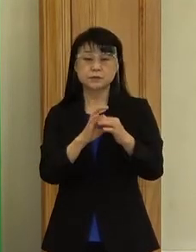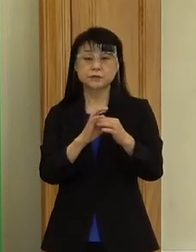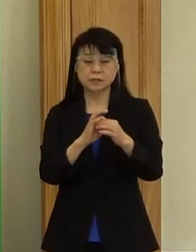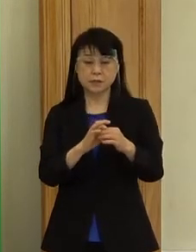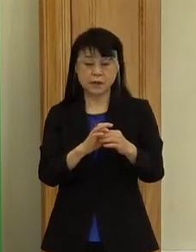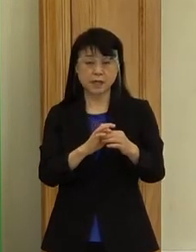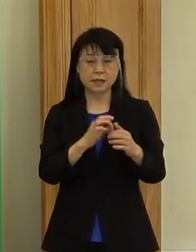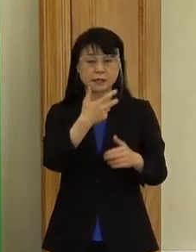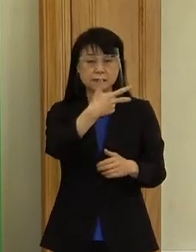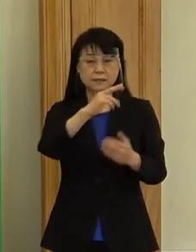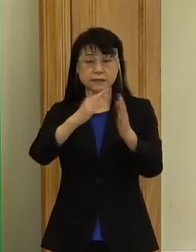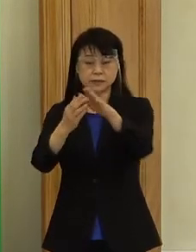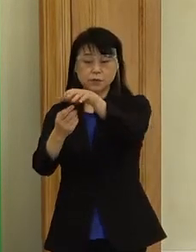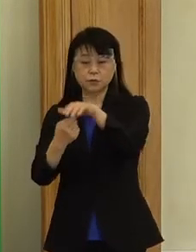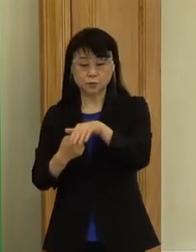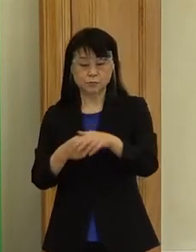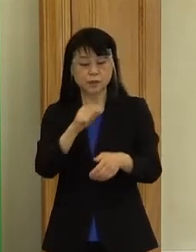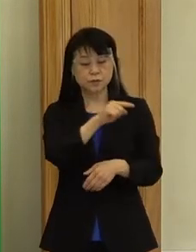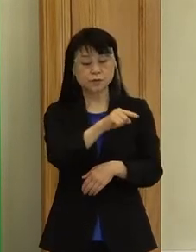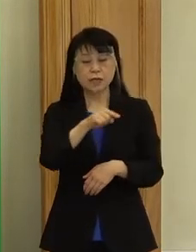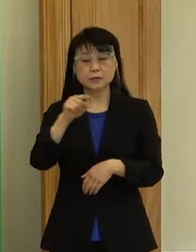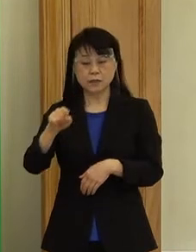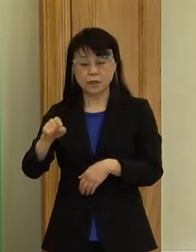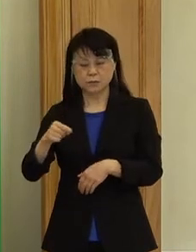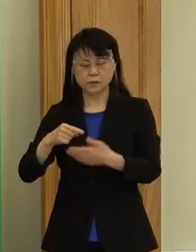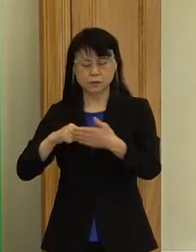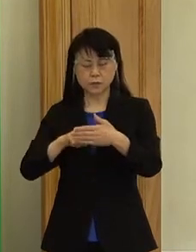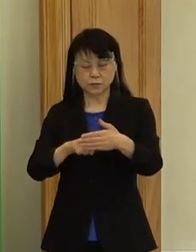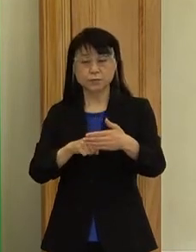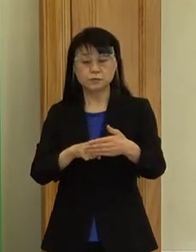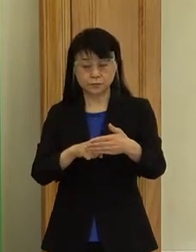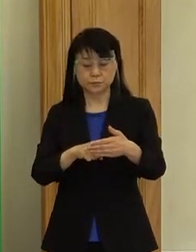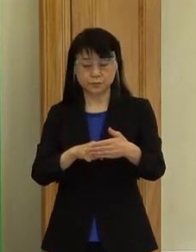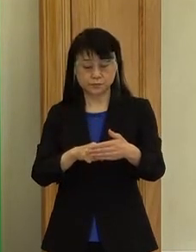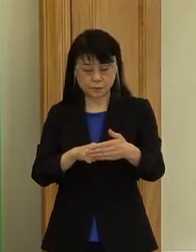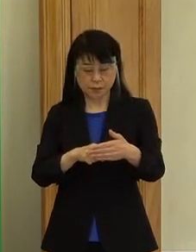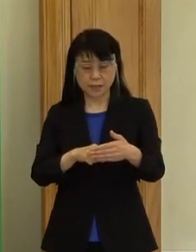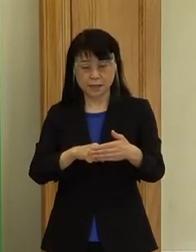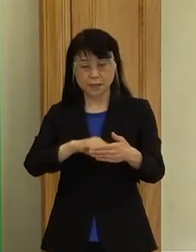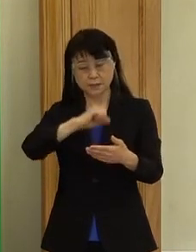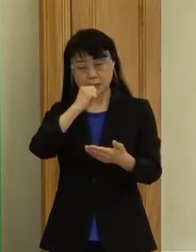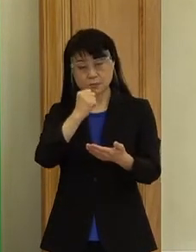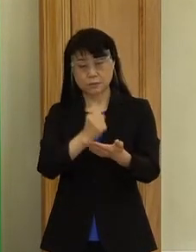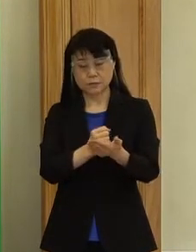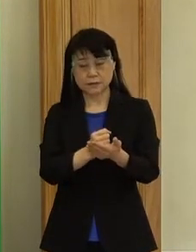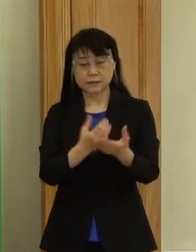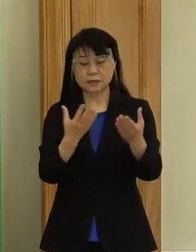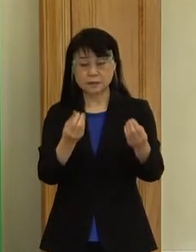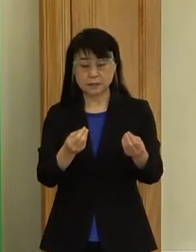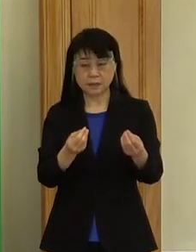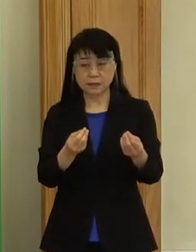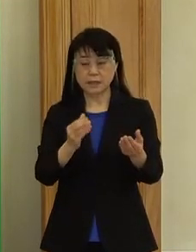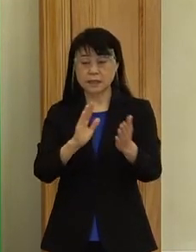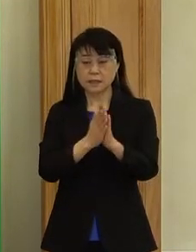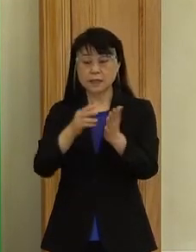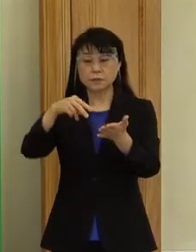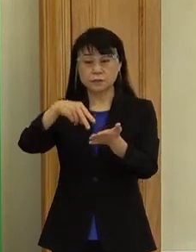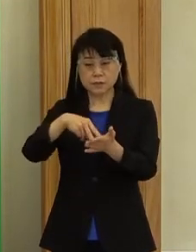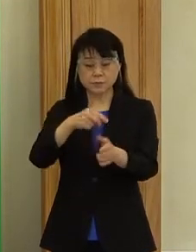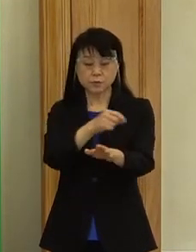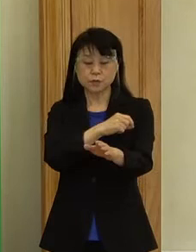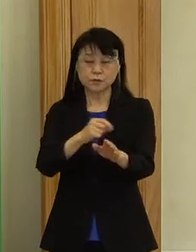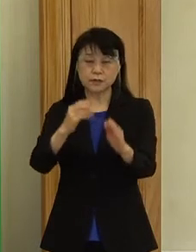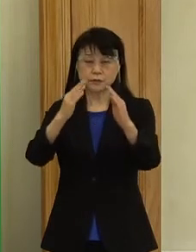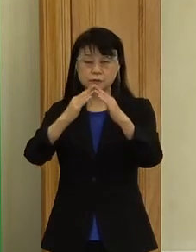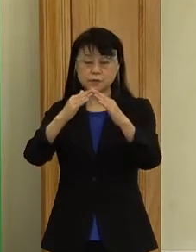市町村それぞれでのご努力でこれまで成り立ってまいりました。まあ、もちろん県でも特設会場 を